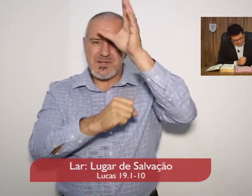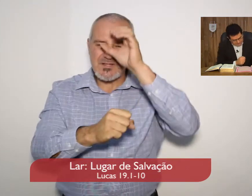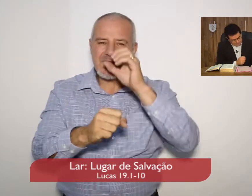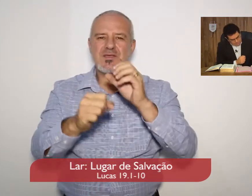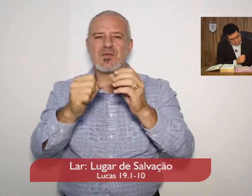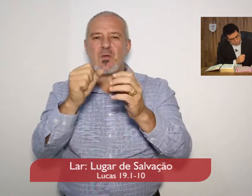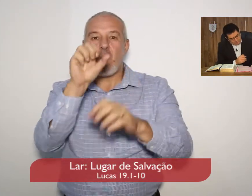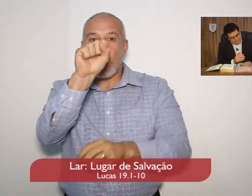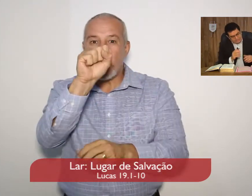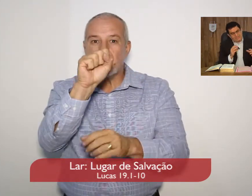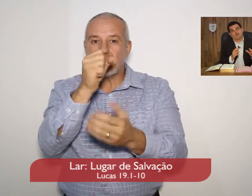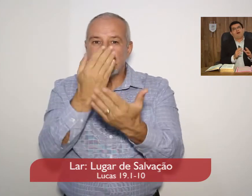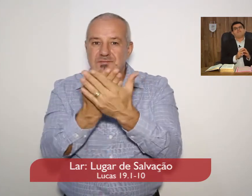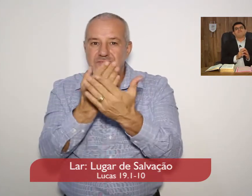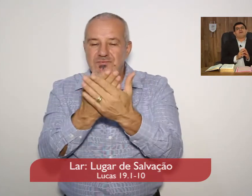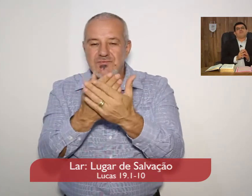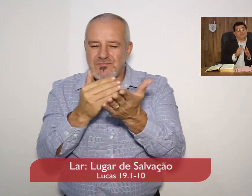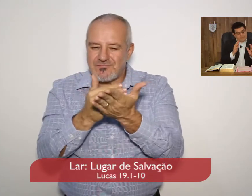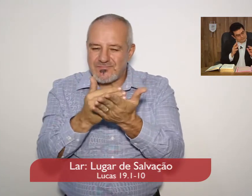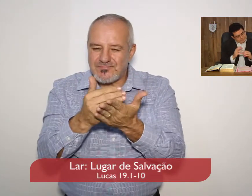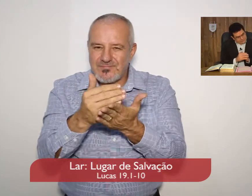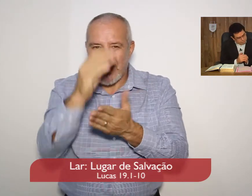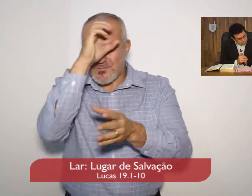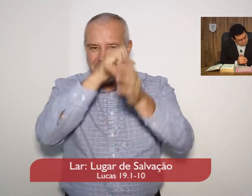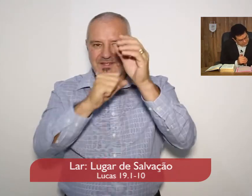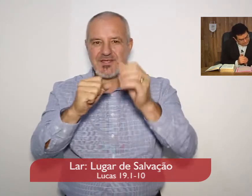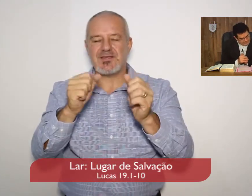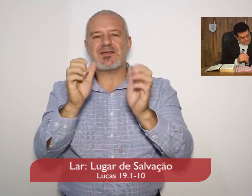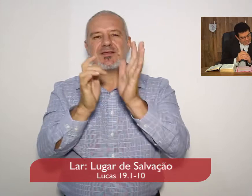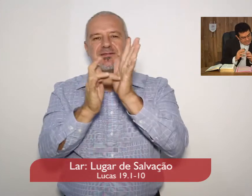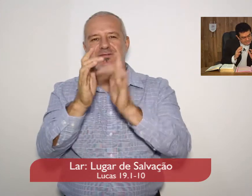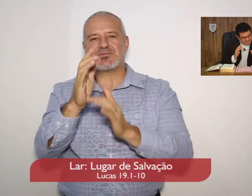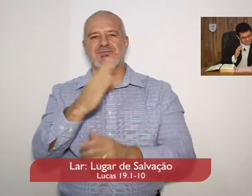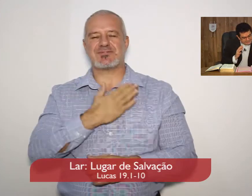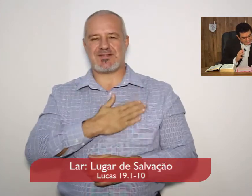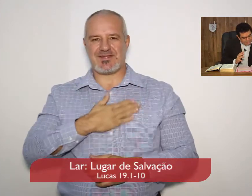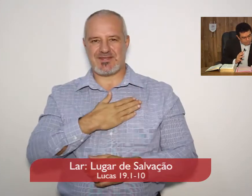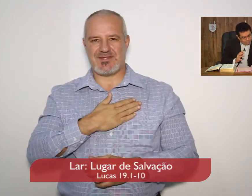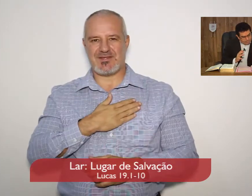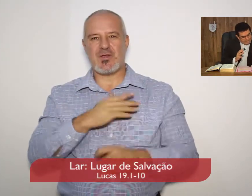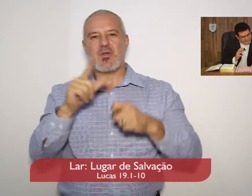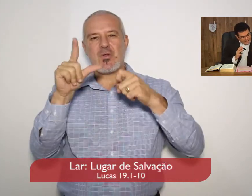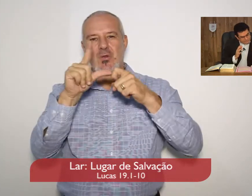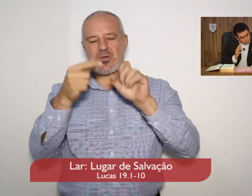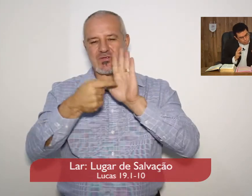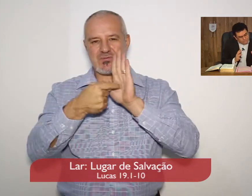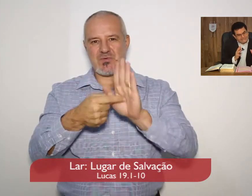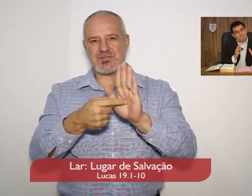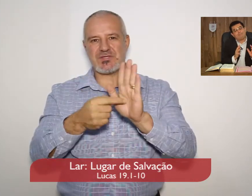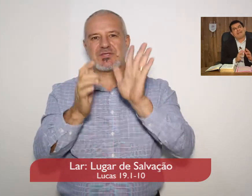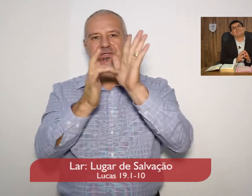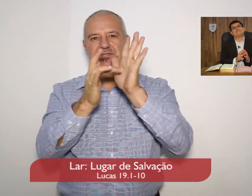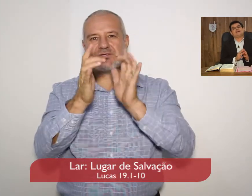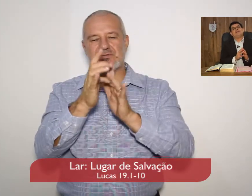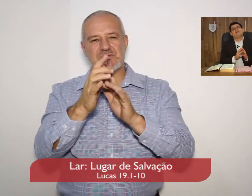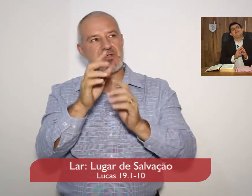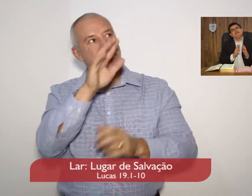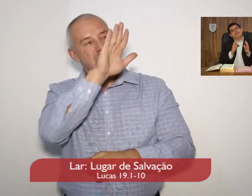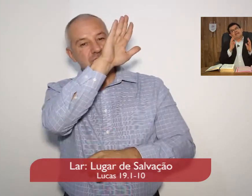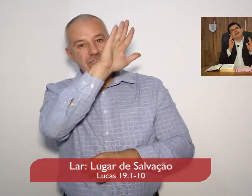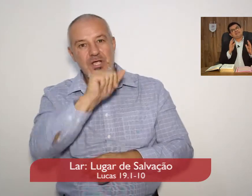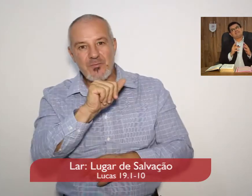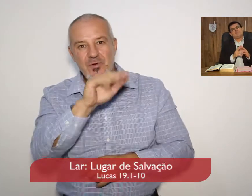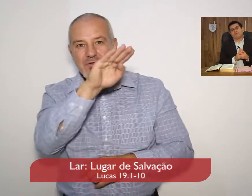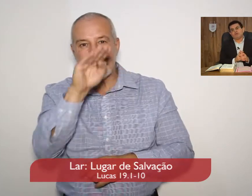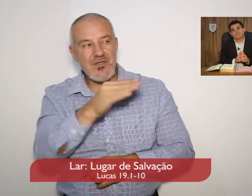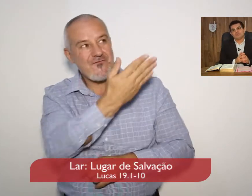com alegria. Lucas 19, os versos 6 e 7 nos diz: ele desceu a toda pressa